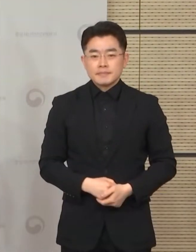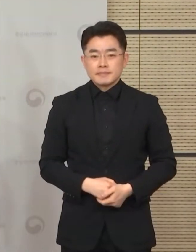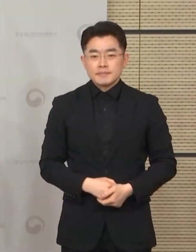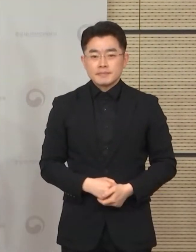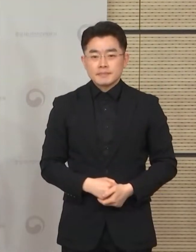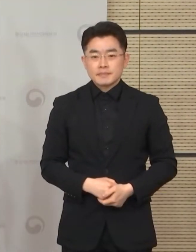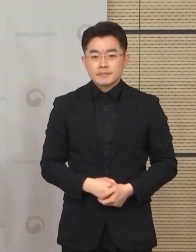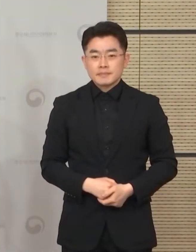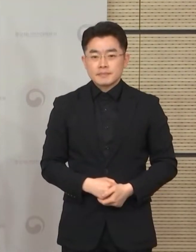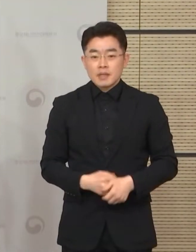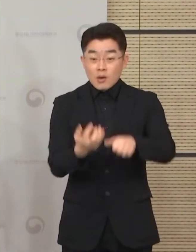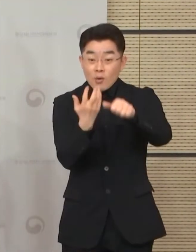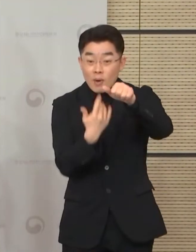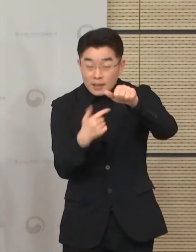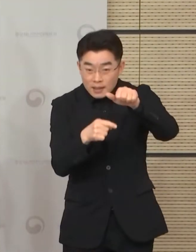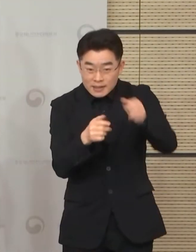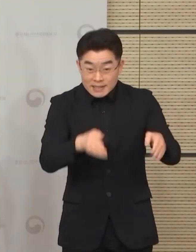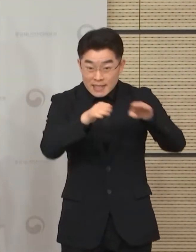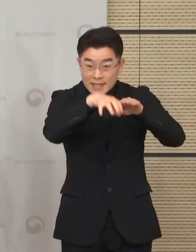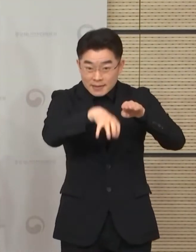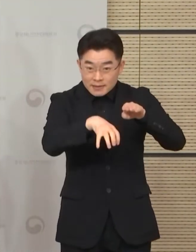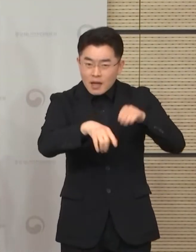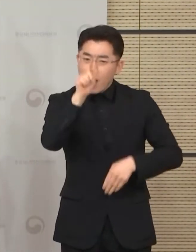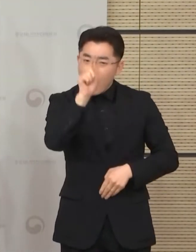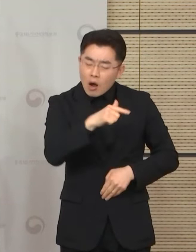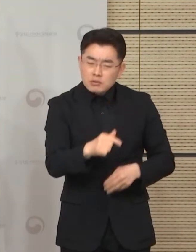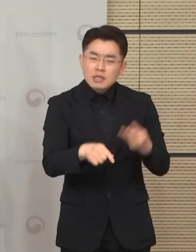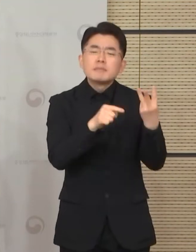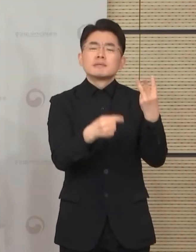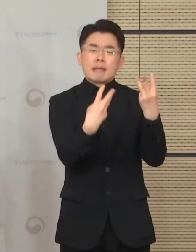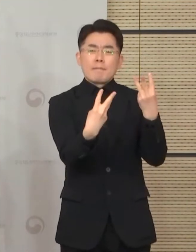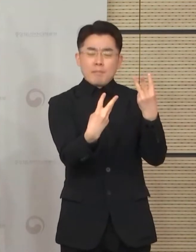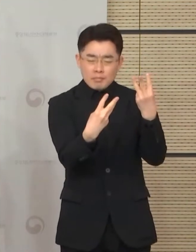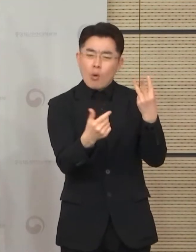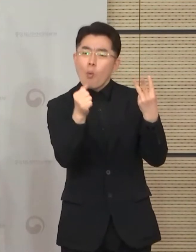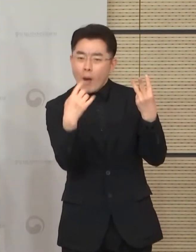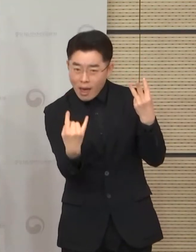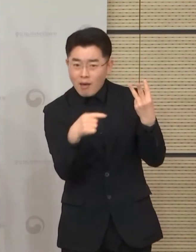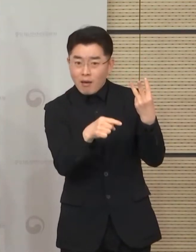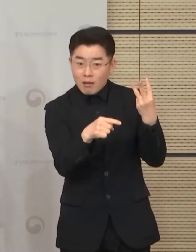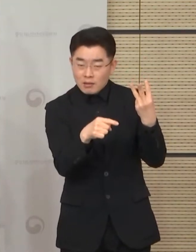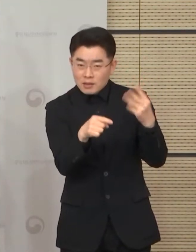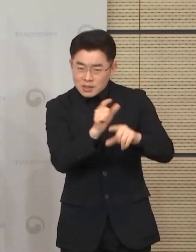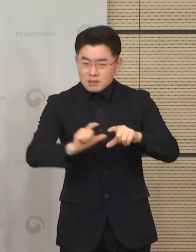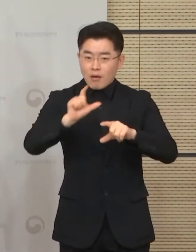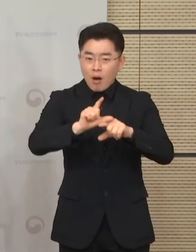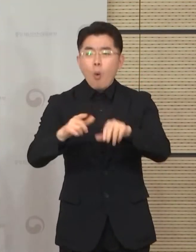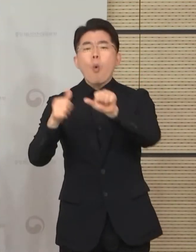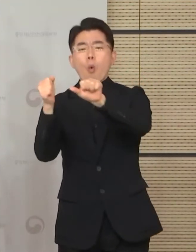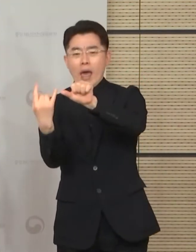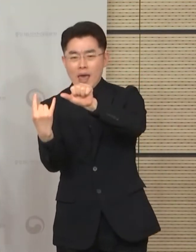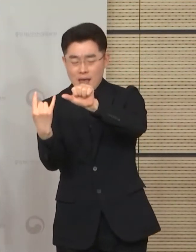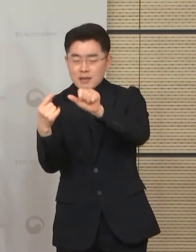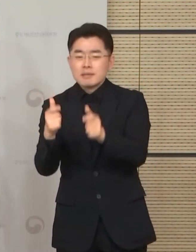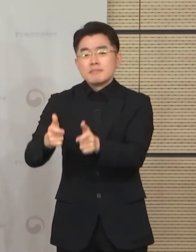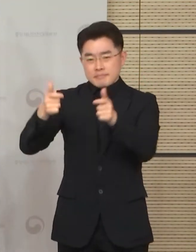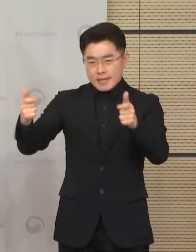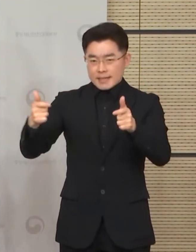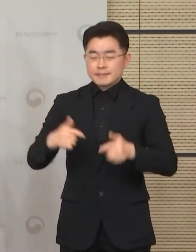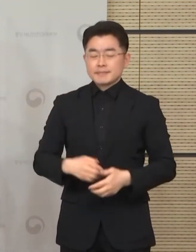형재 화장 뭐 1 기 당 하루 평균 3.3 회를 가동하고 있으나 이를 최소 5회 인상으로